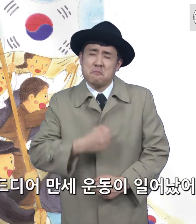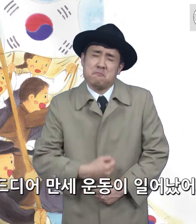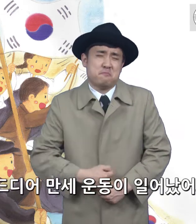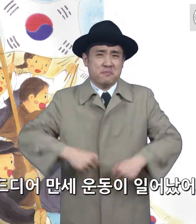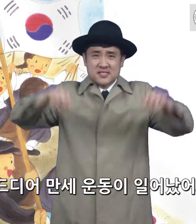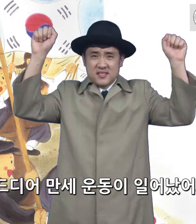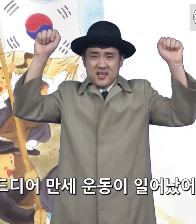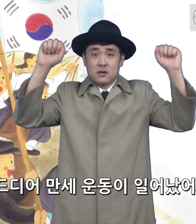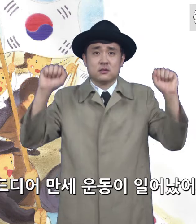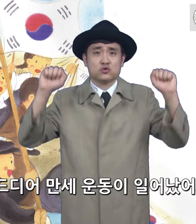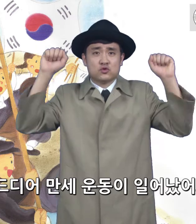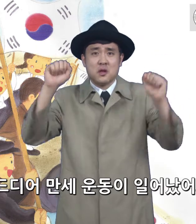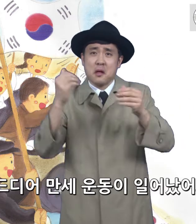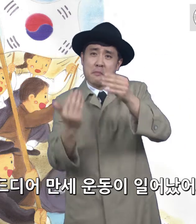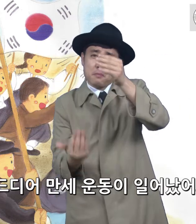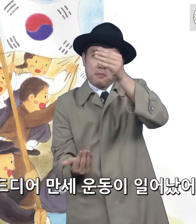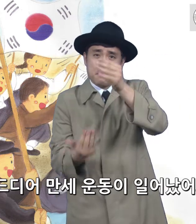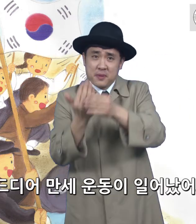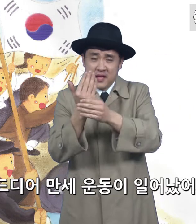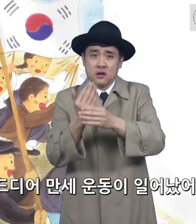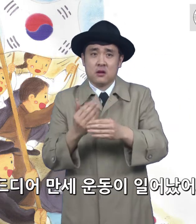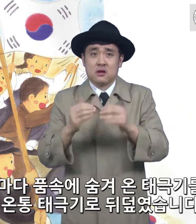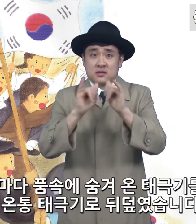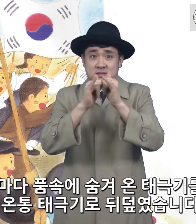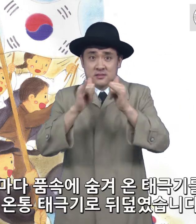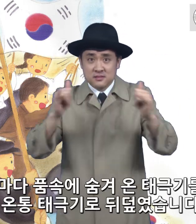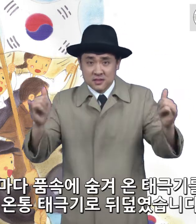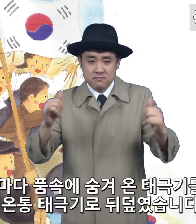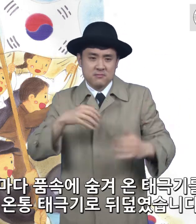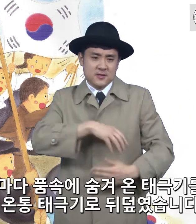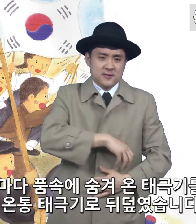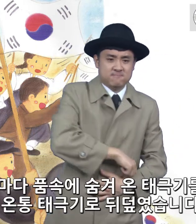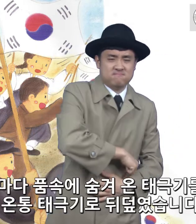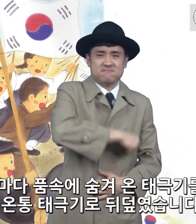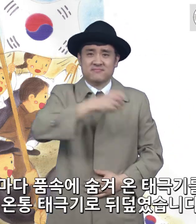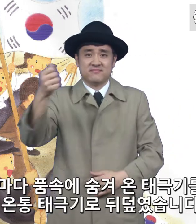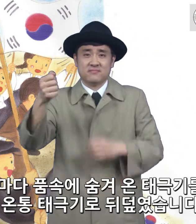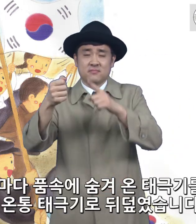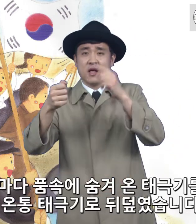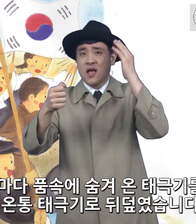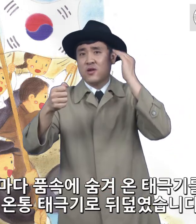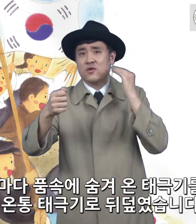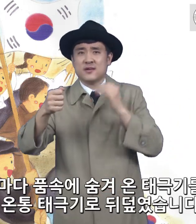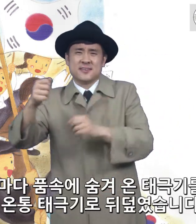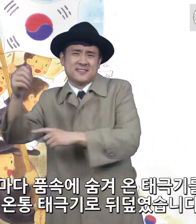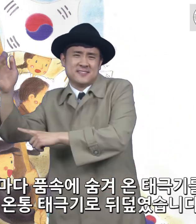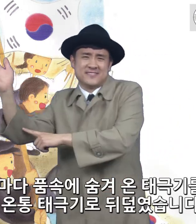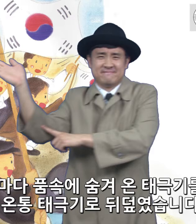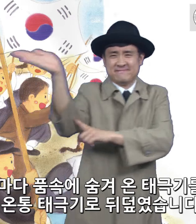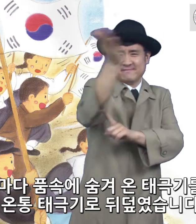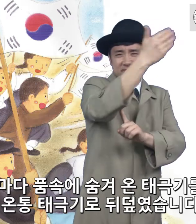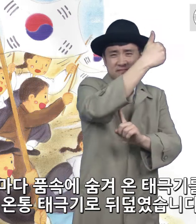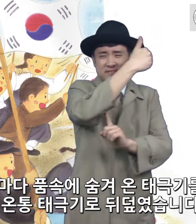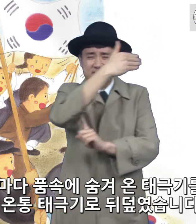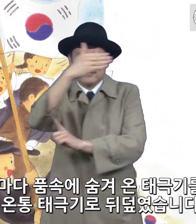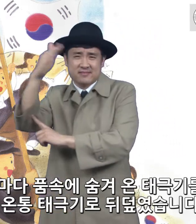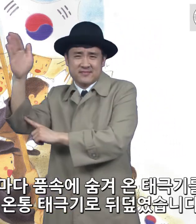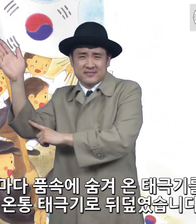드디어 만세 운동이 일어났어요. 사람들은 품속에 숨겨온 태극기를 펴들자